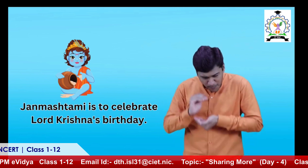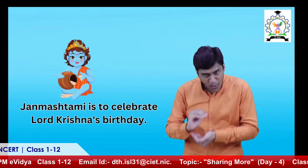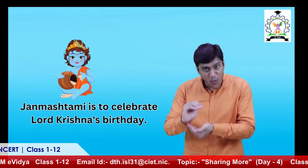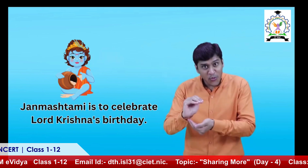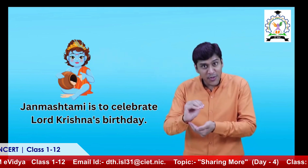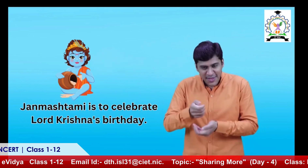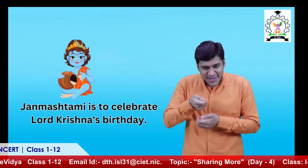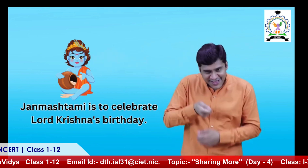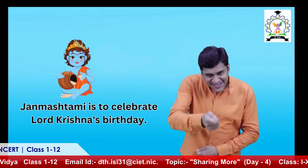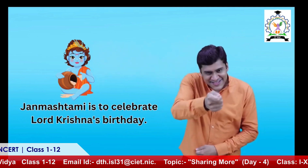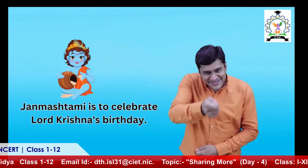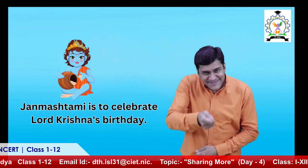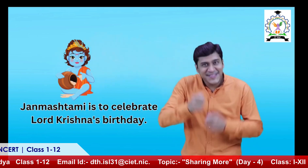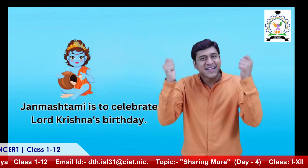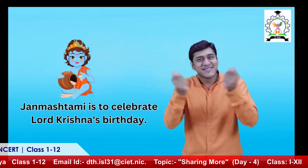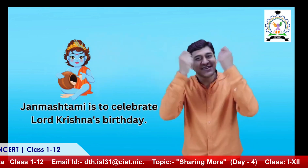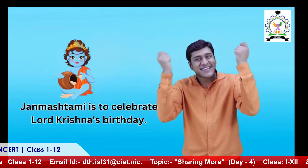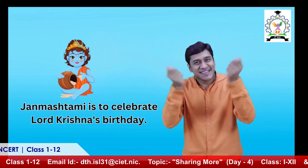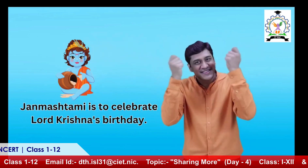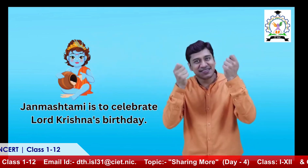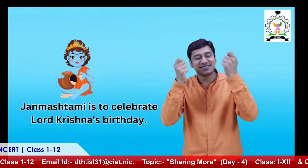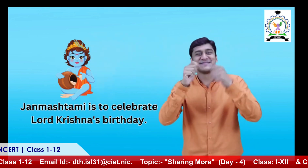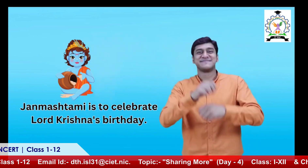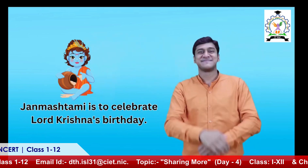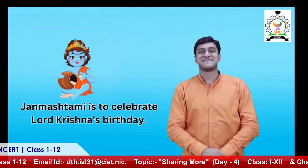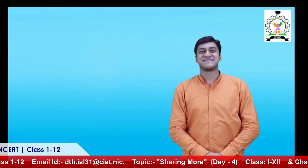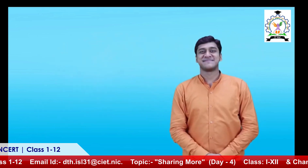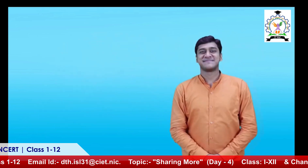जन्माष्टमी कृष्ण जी के जन्म उत्सव पर मनाया जाता है।